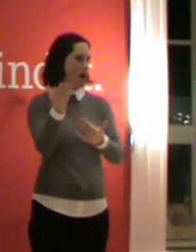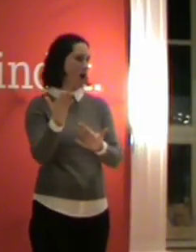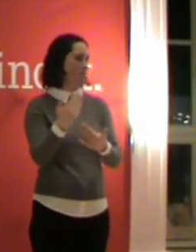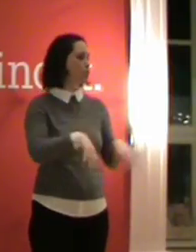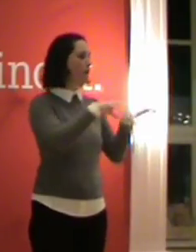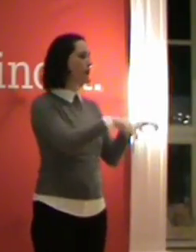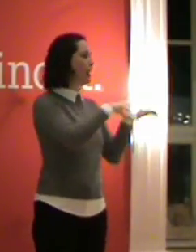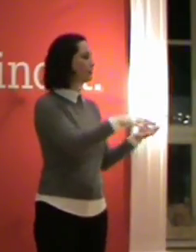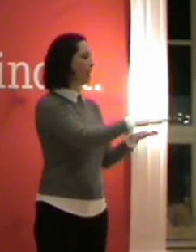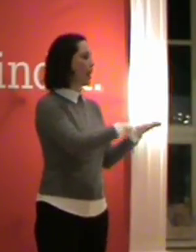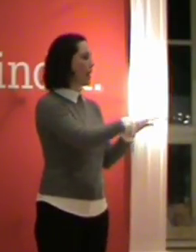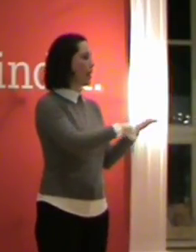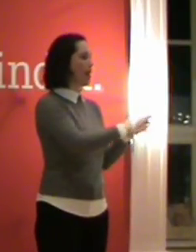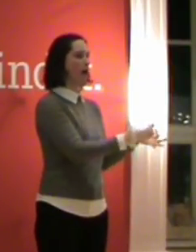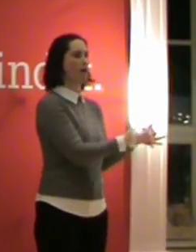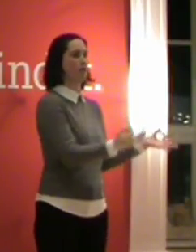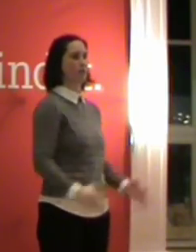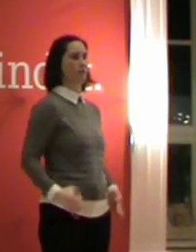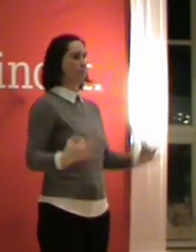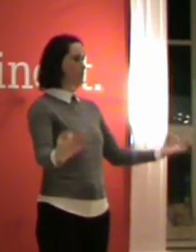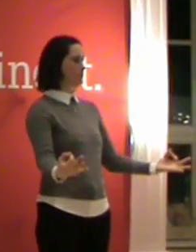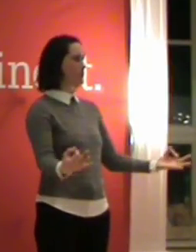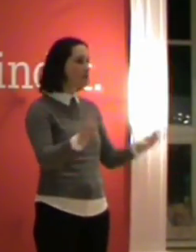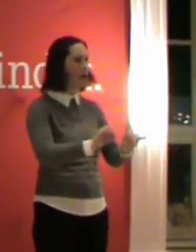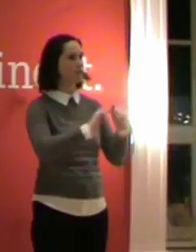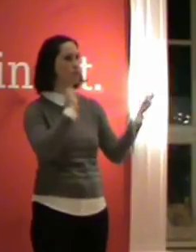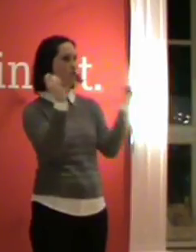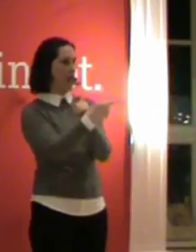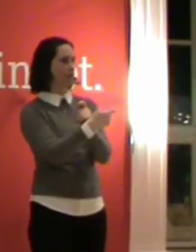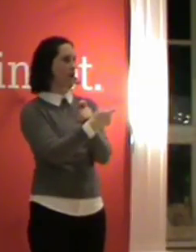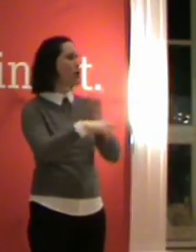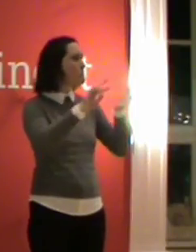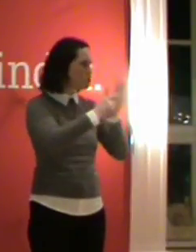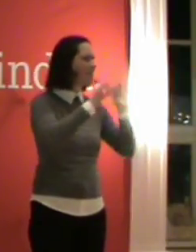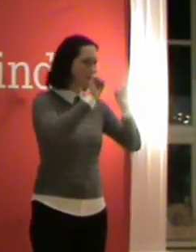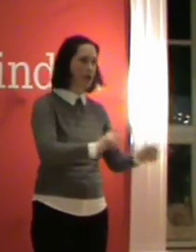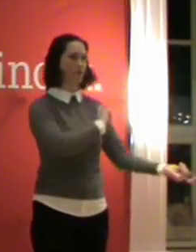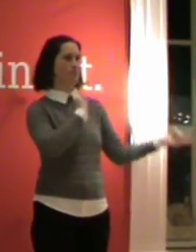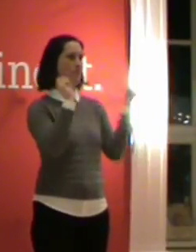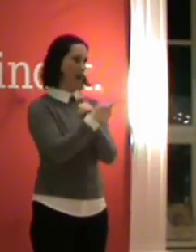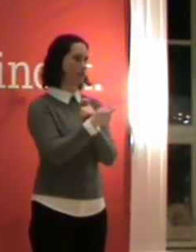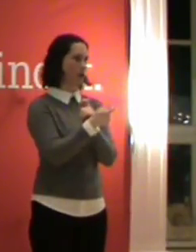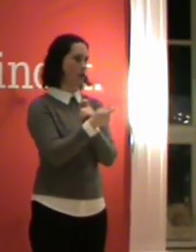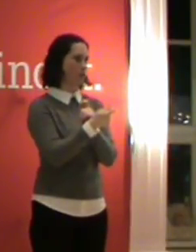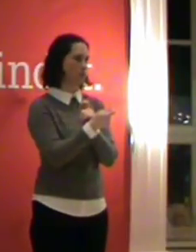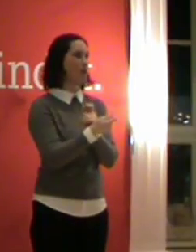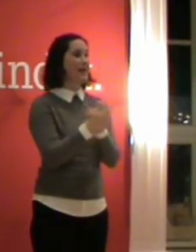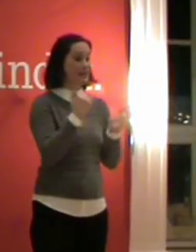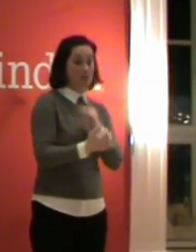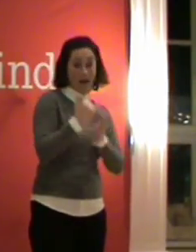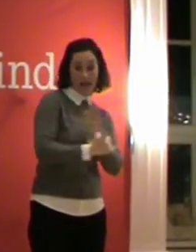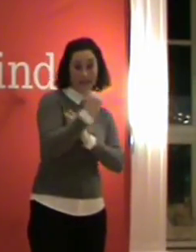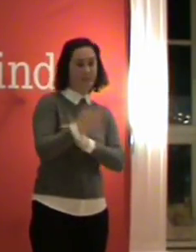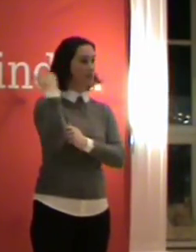knappe Kassen und Ähnliches reden, da kann man etwas verändern und da kann Politik etwas verändern. Deswegen war es in diesem Jahr, im letzten